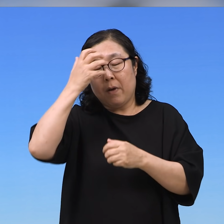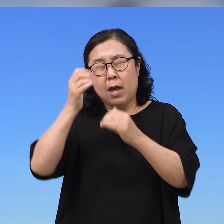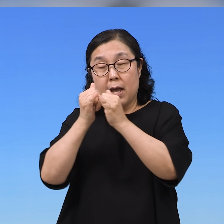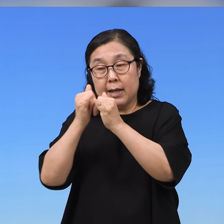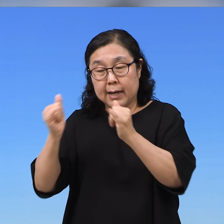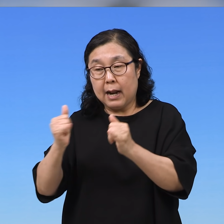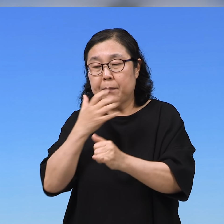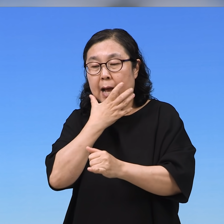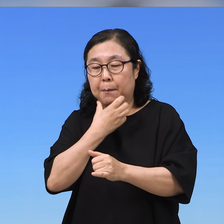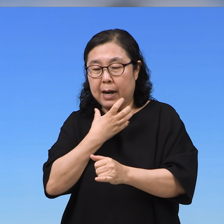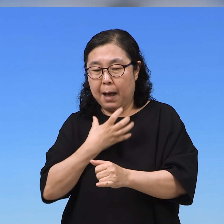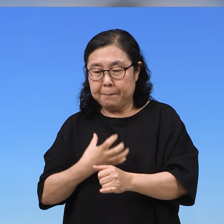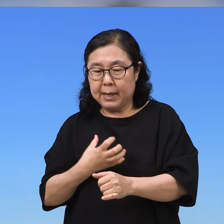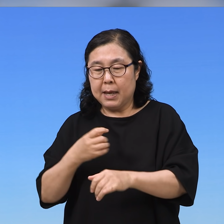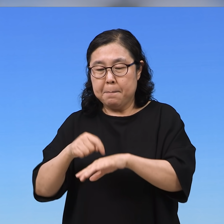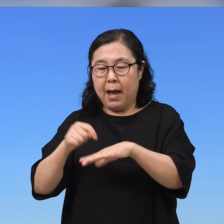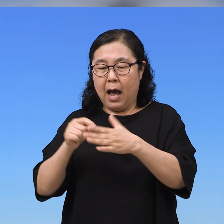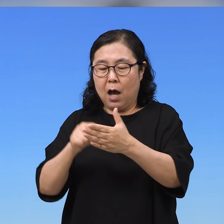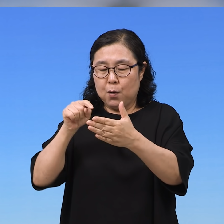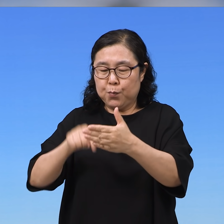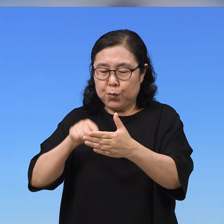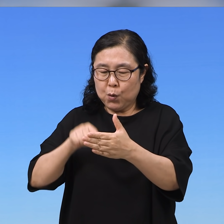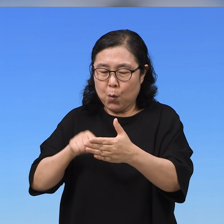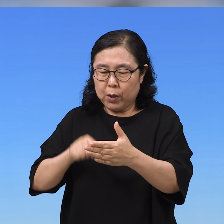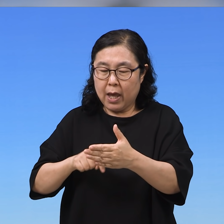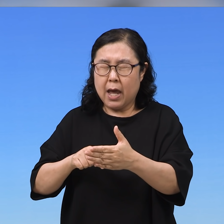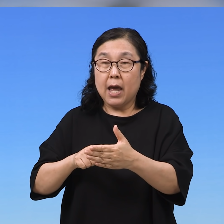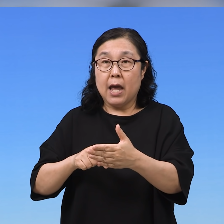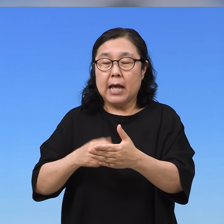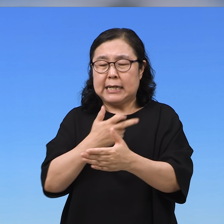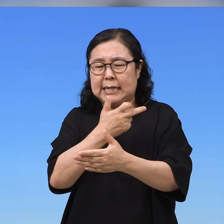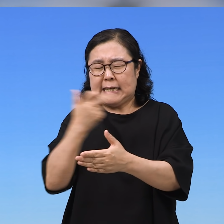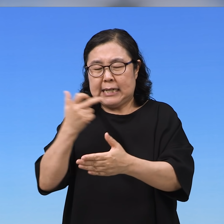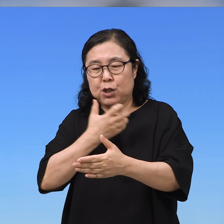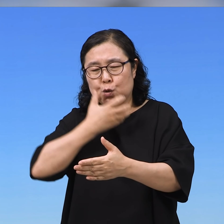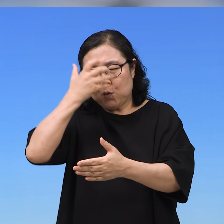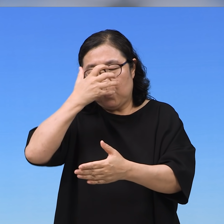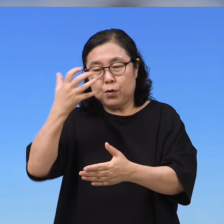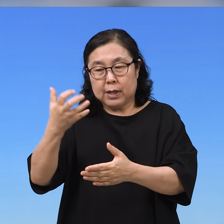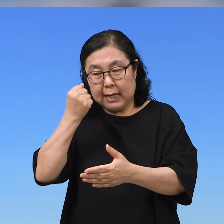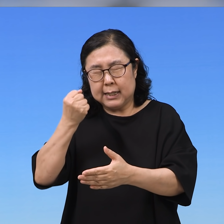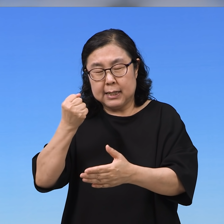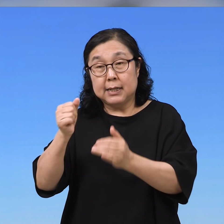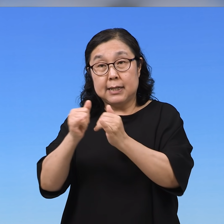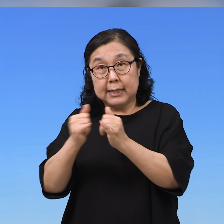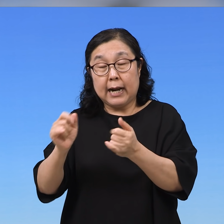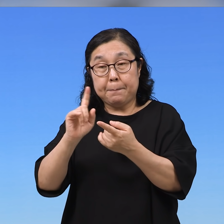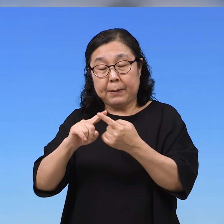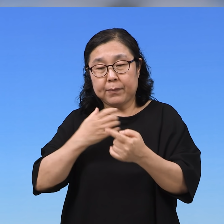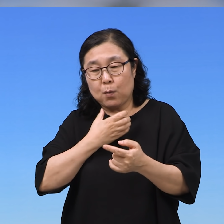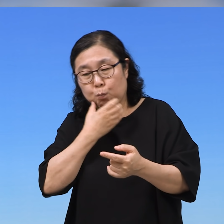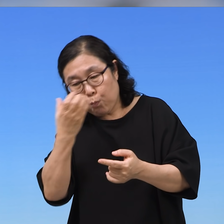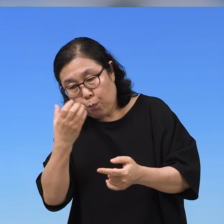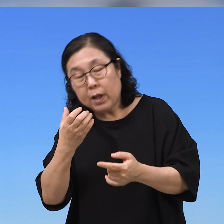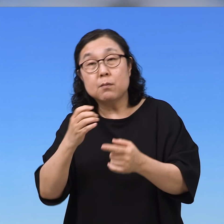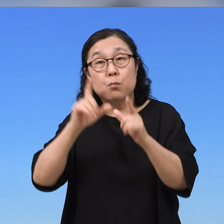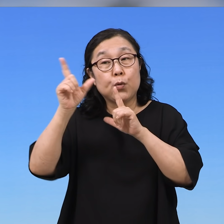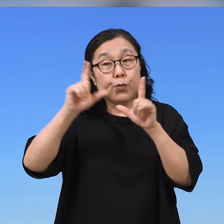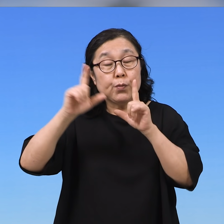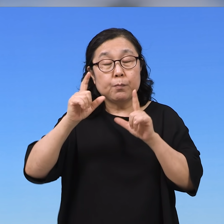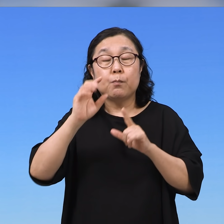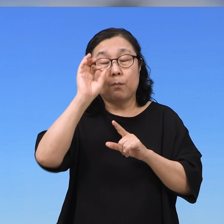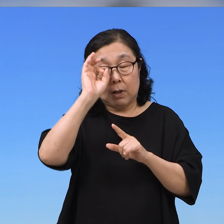내면에 하나님의 벅찬 약속을 갖고 있는 사람답게 너무나 성숙하게 이제 양보하는 그런 모습을